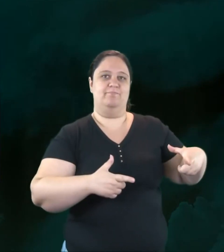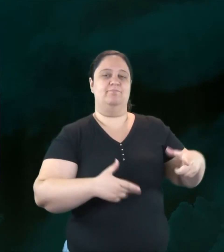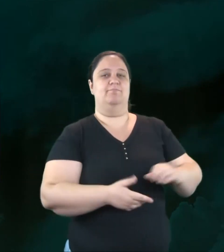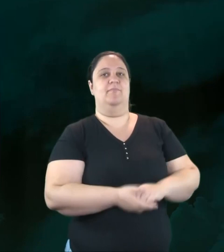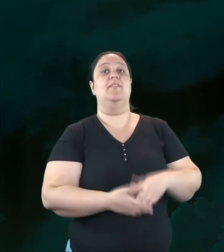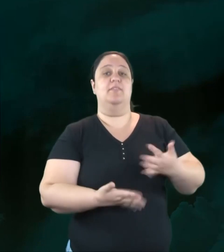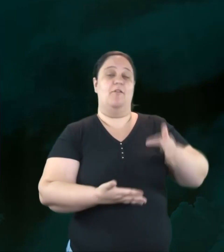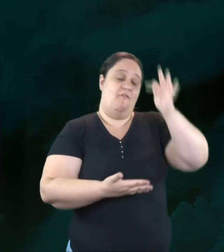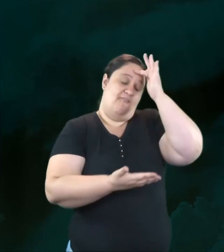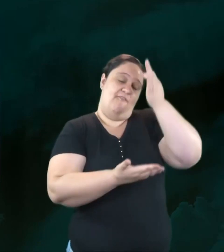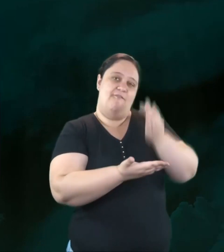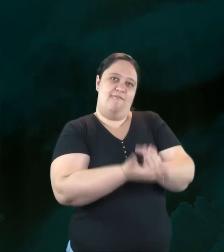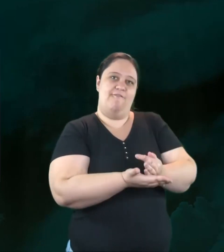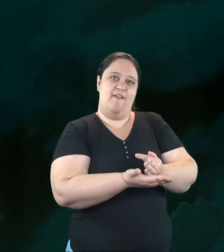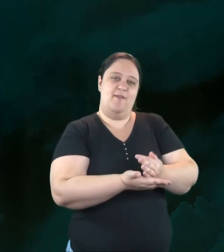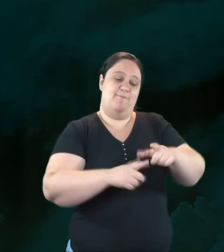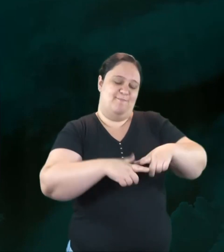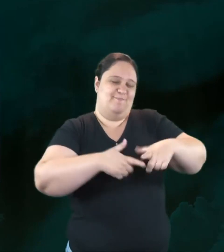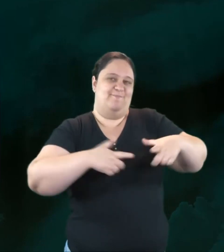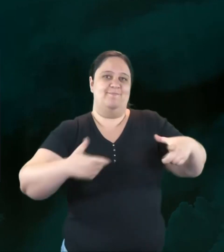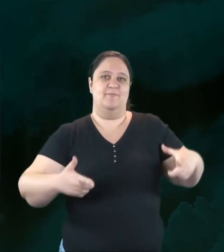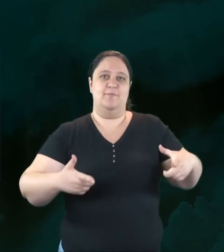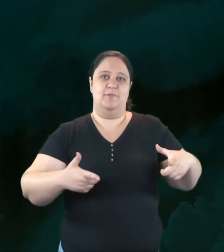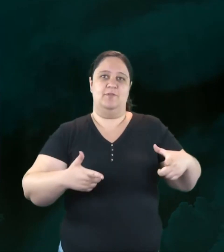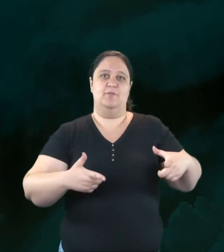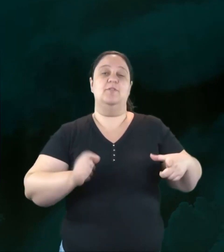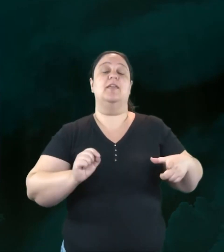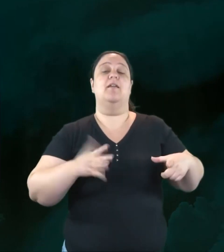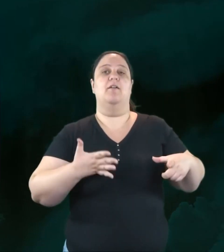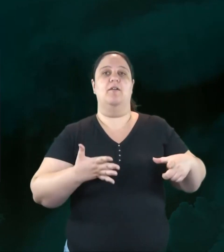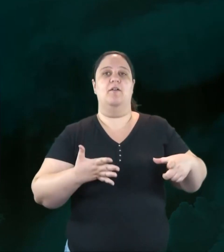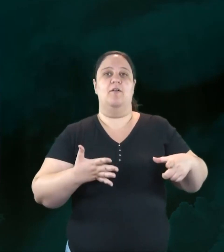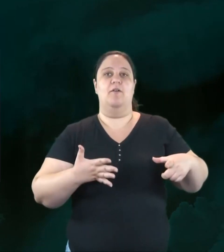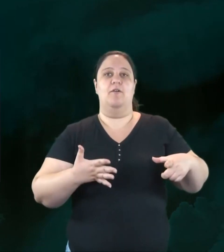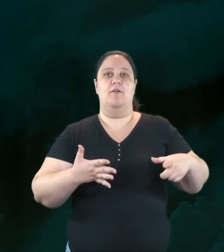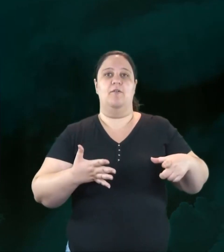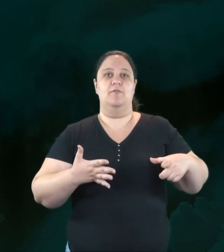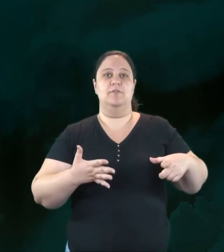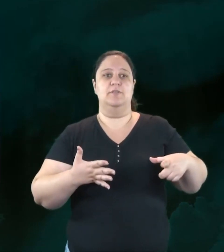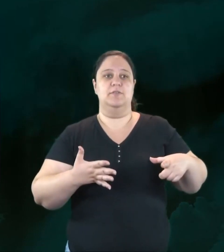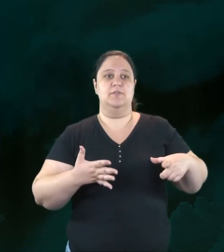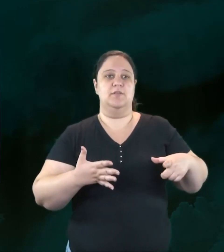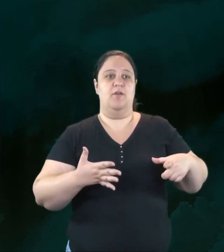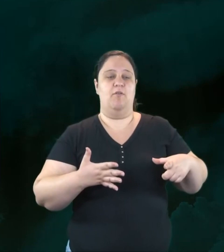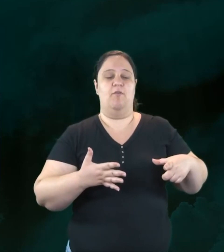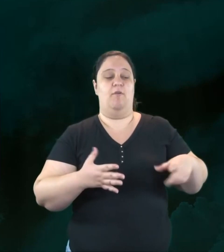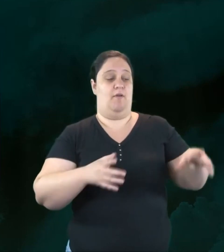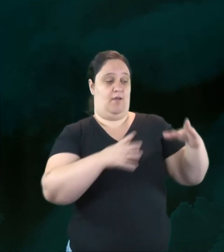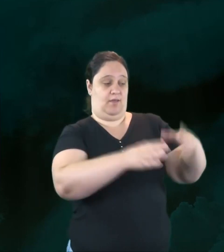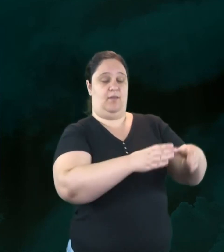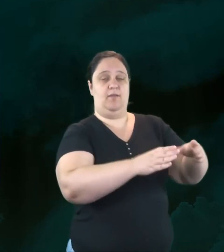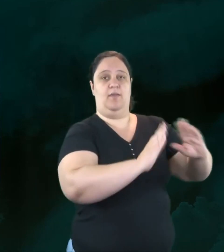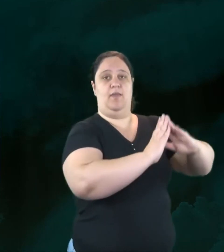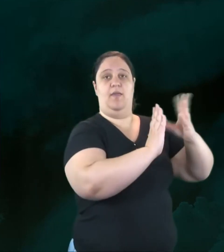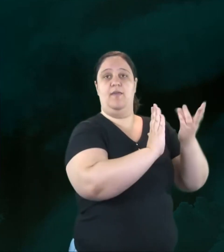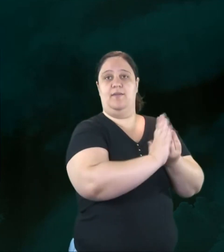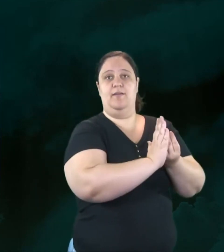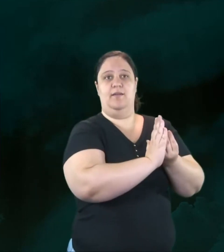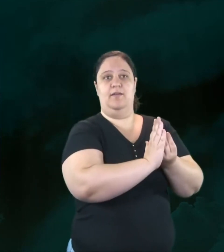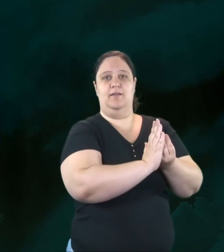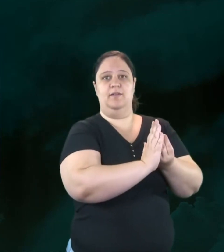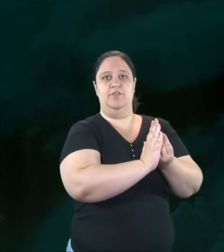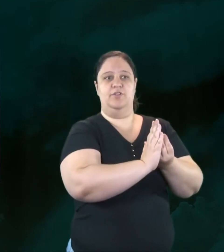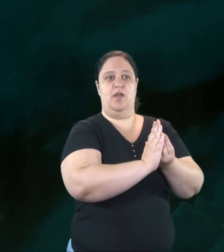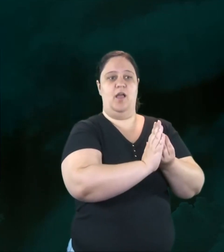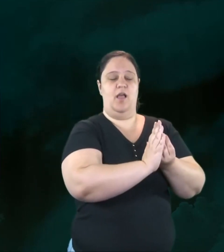né, operou de tal maneira que a repercussão da conversão deles, da salvação deles, foi muito